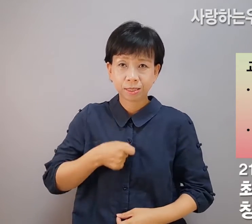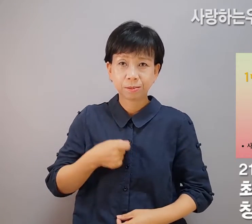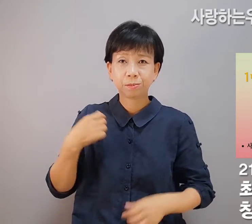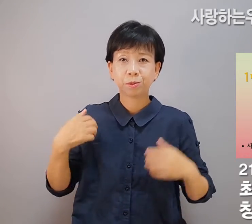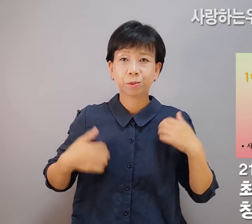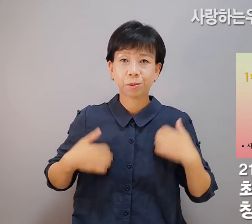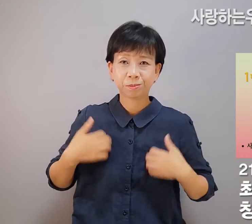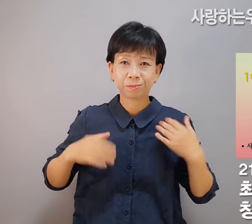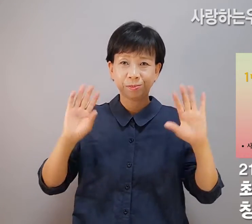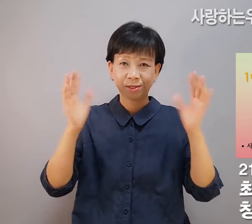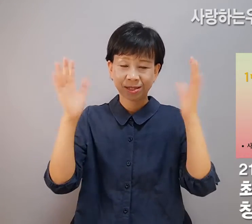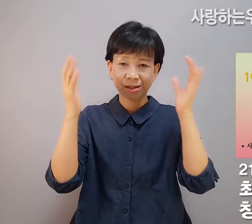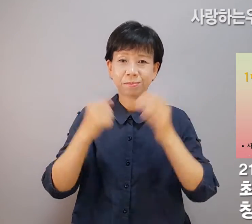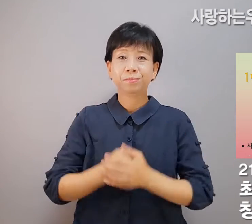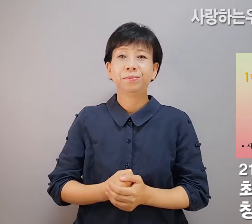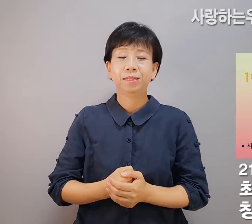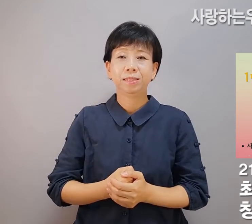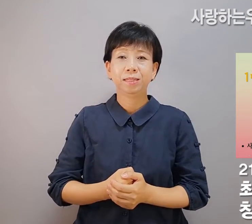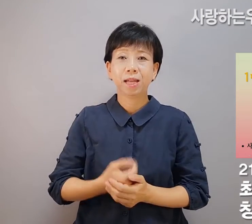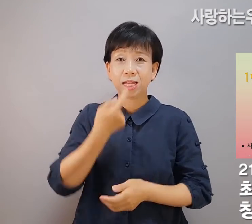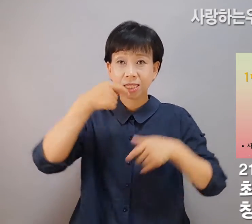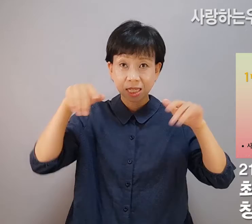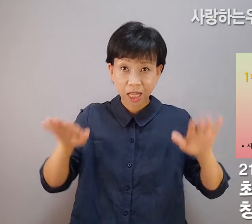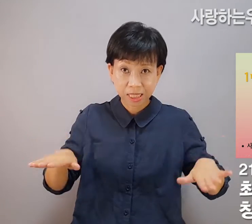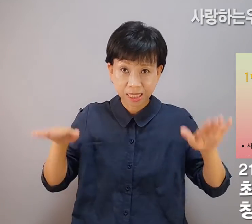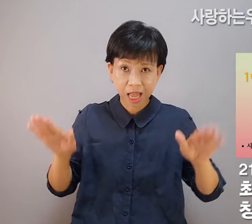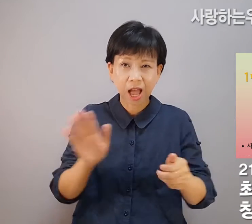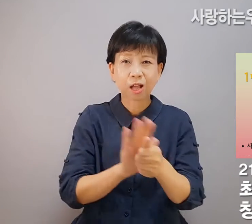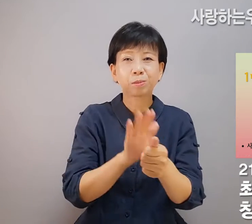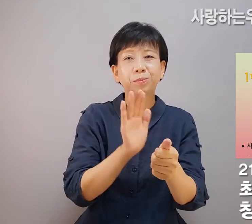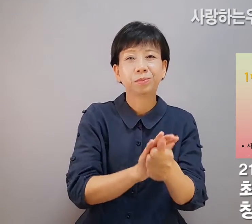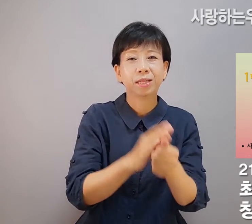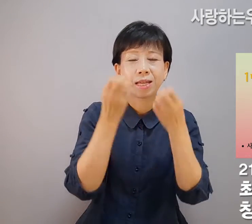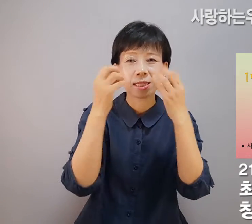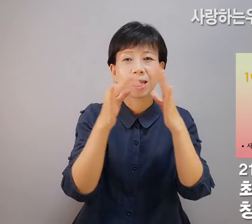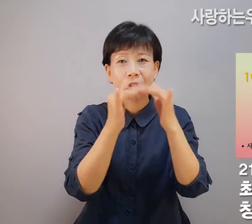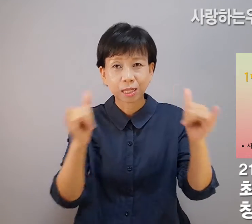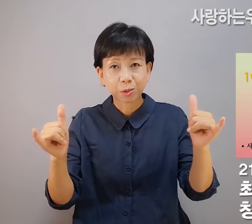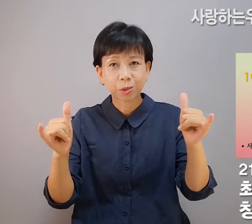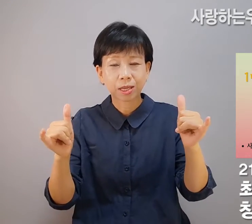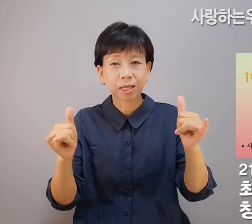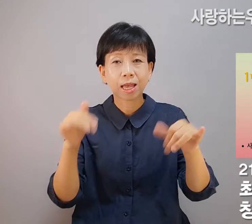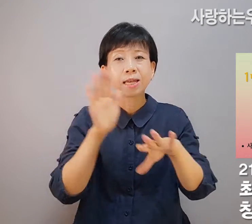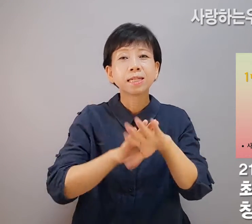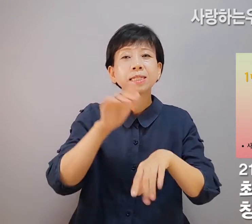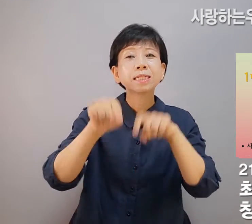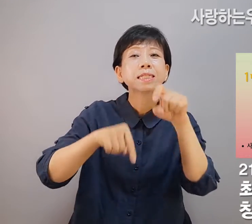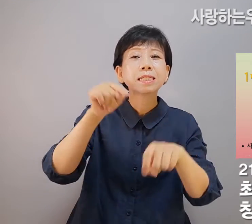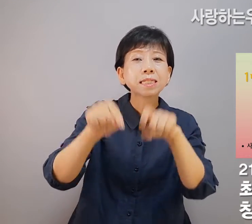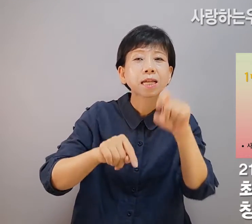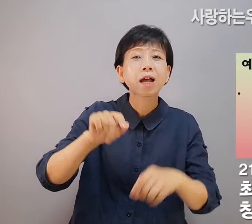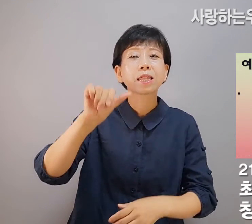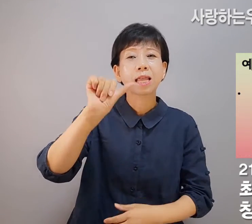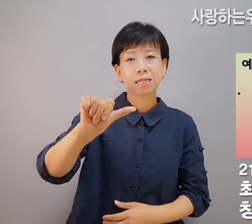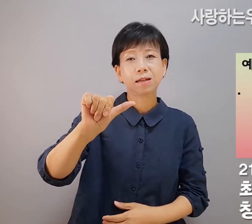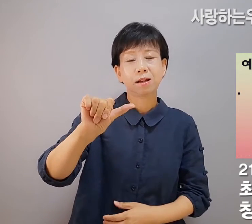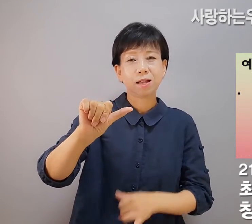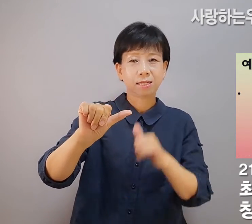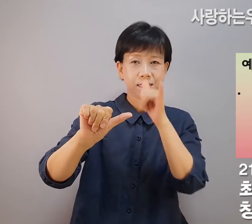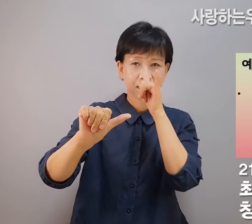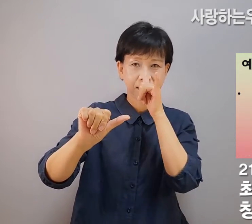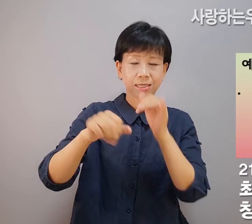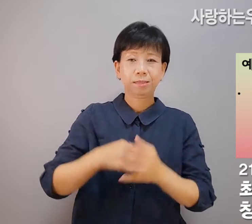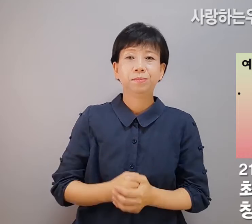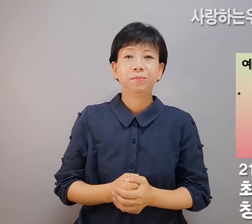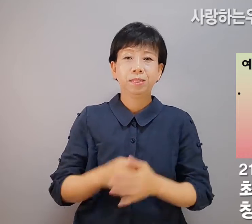환영합니다. 우리 교회의 천사는 한 명의 새가족에게 5가지를 3번 하고 있습니다.